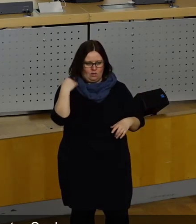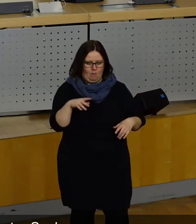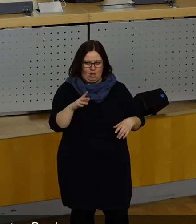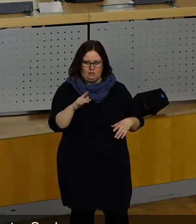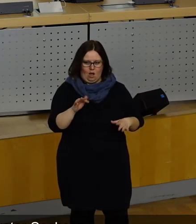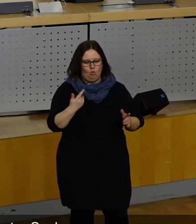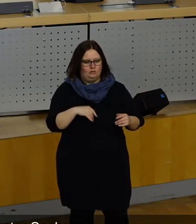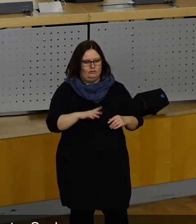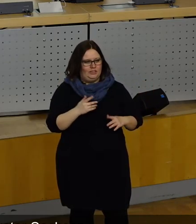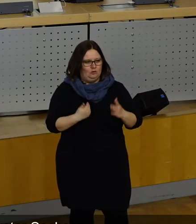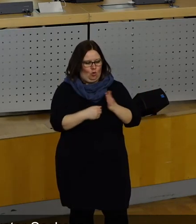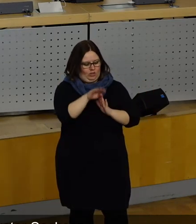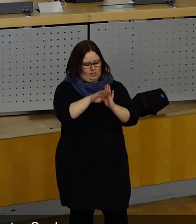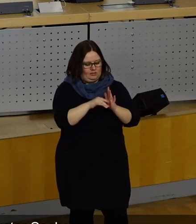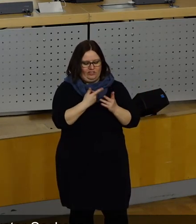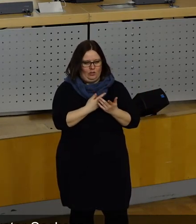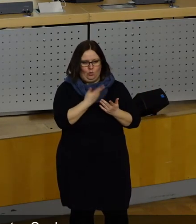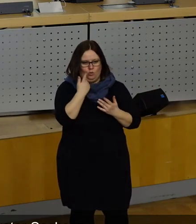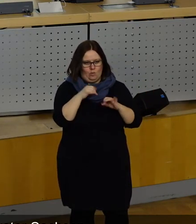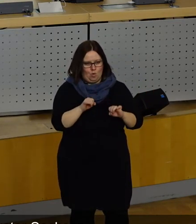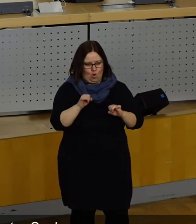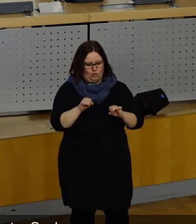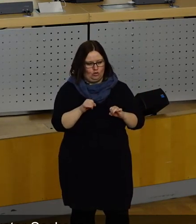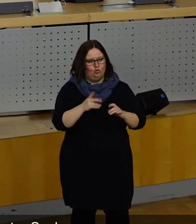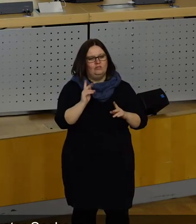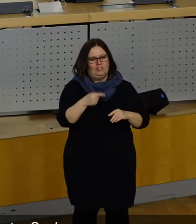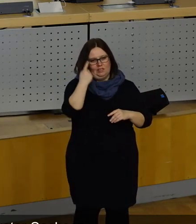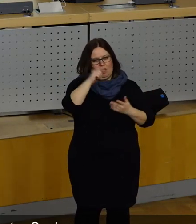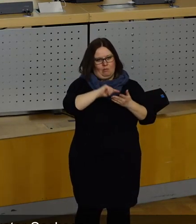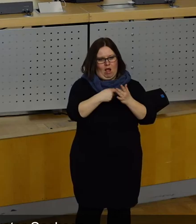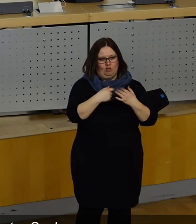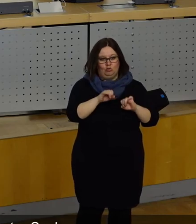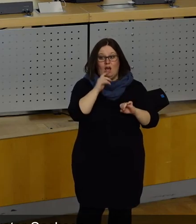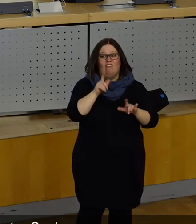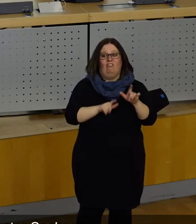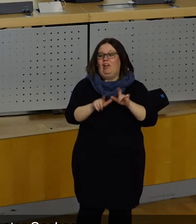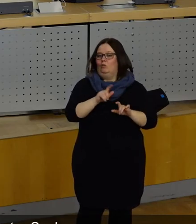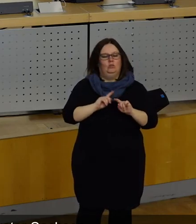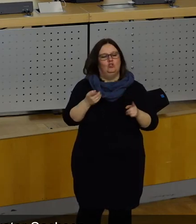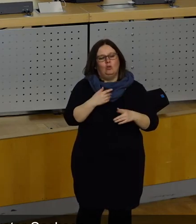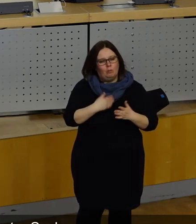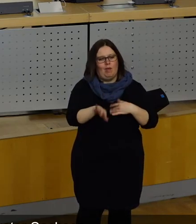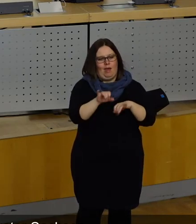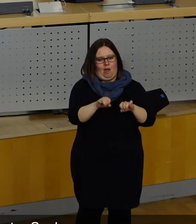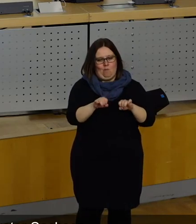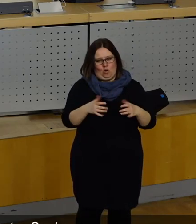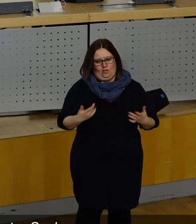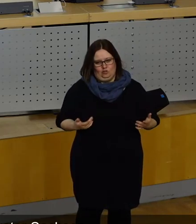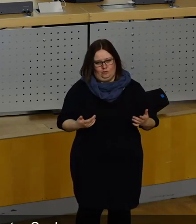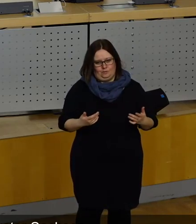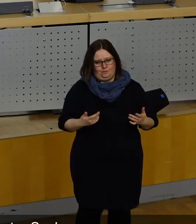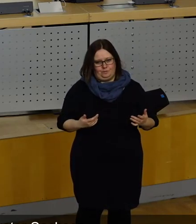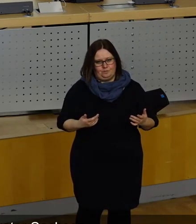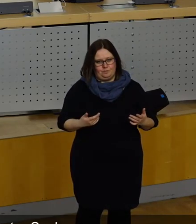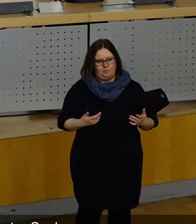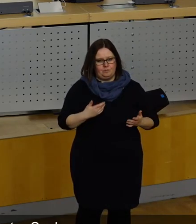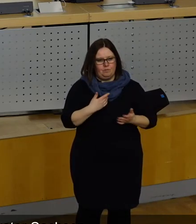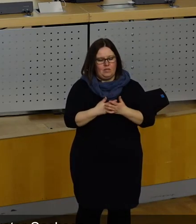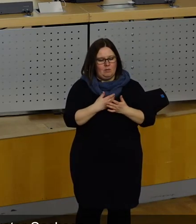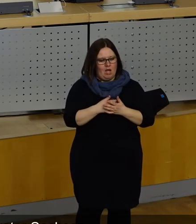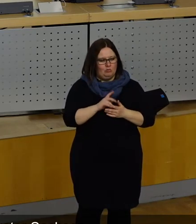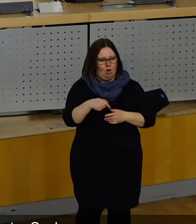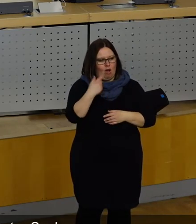Hochhausleitbild auch nicht mehr möglich werden. Und Denkmalschutz soll ausdrücklich keine Strategie der Verhinderung, sondern der Ermöglichung sein. Ich möchte da einen